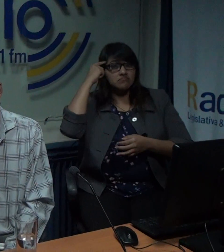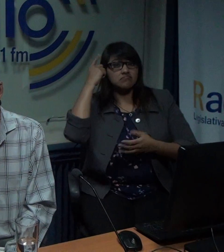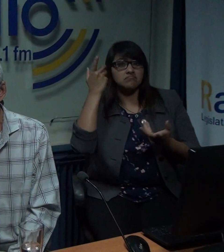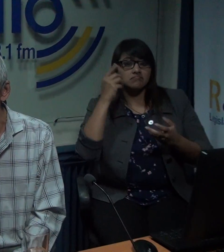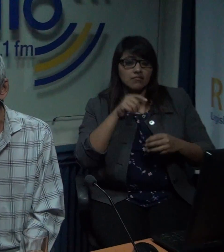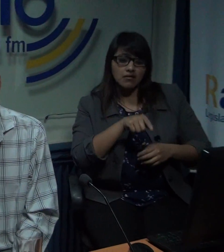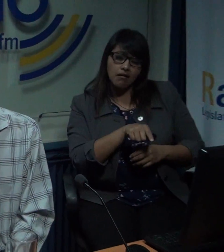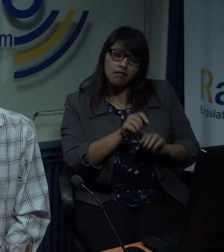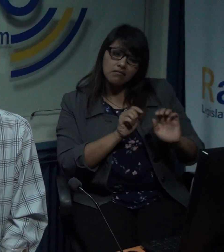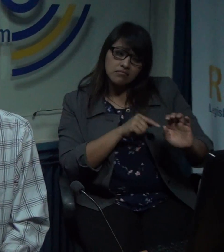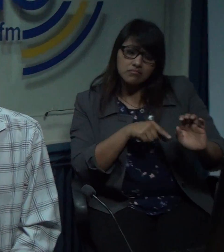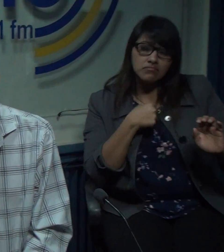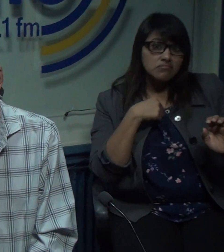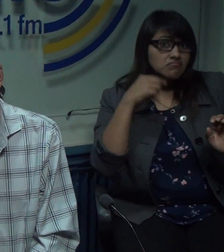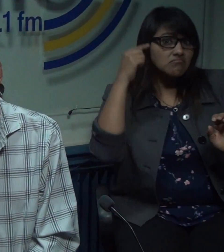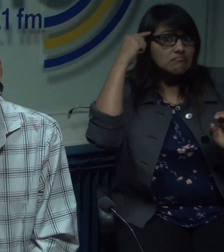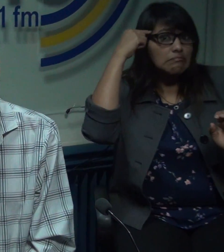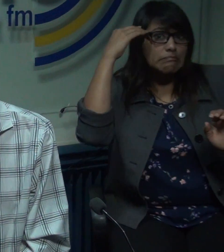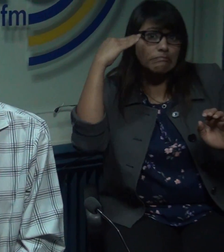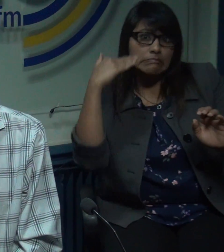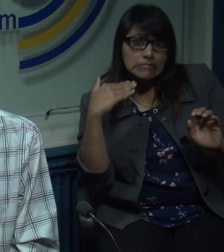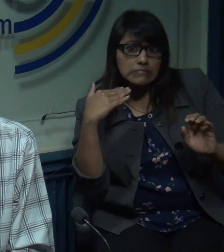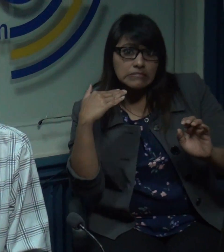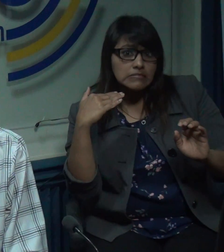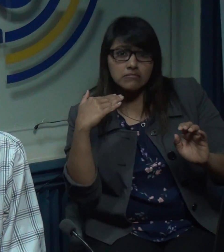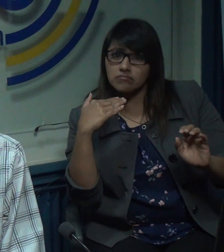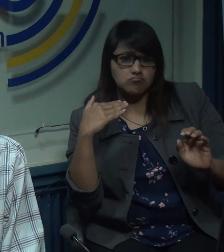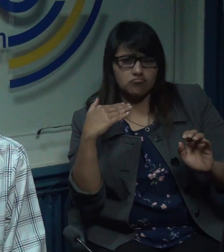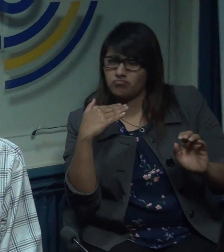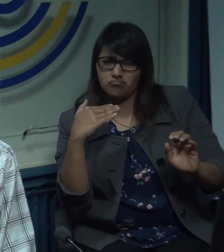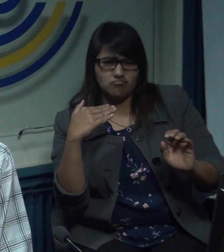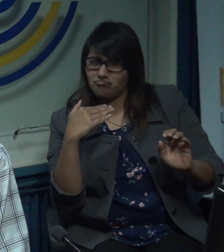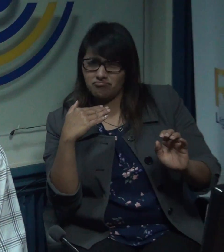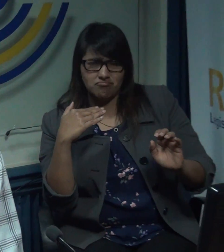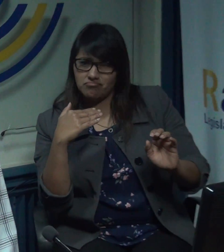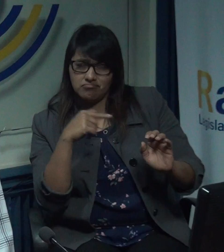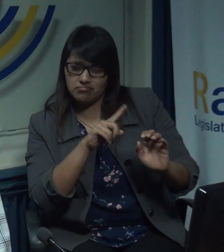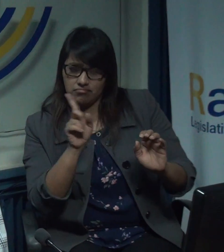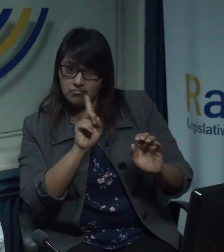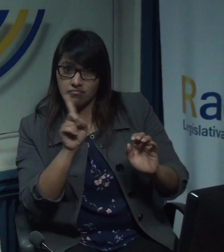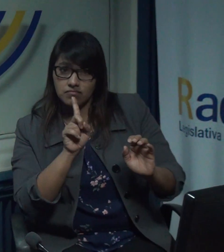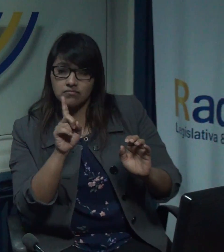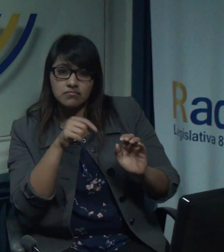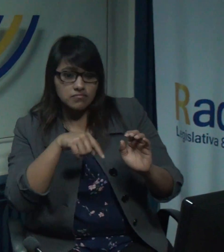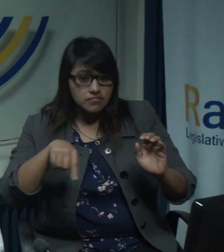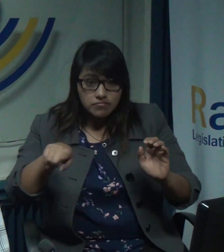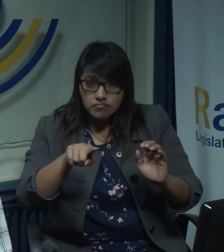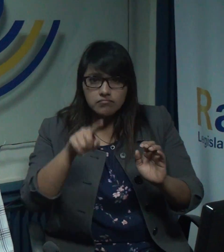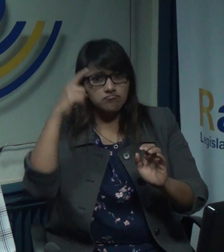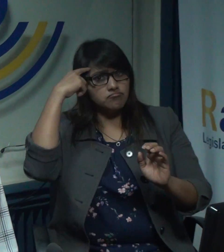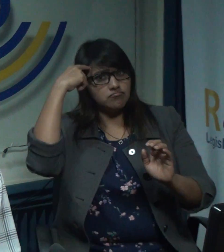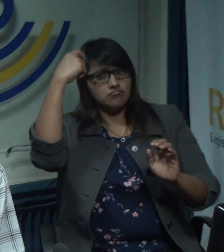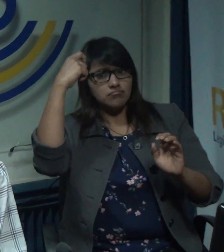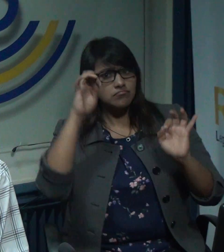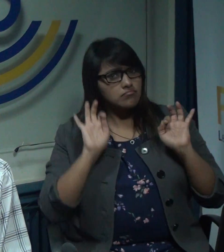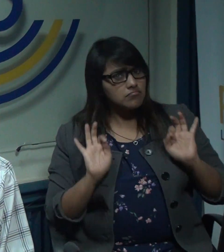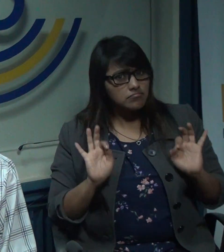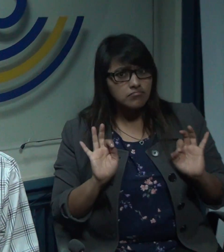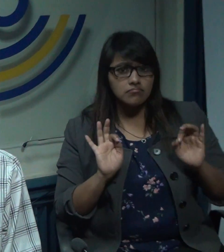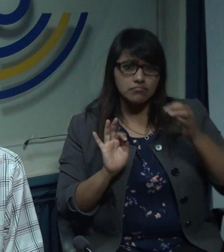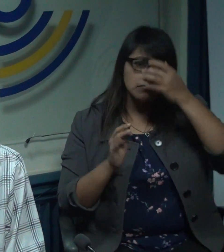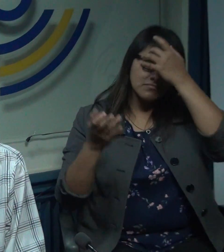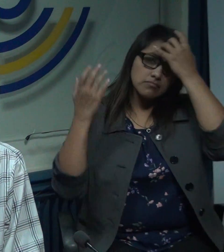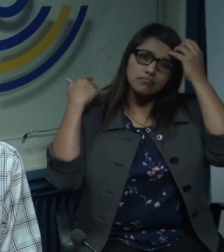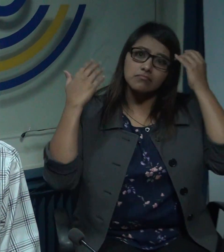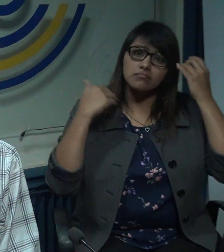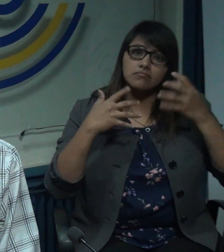tiene retardo mental. Sí. Y en realidad no es así. En realidad, fíjense que son niños muy inteligentes. Hubo un